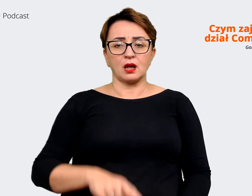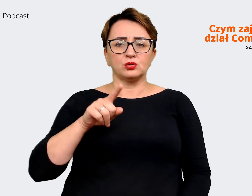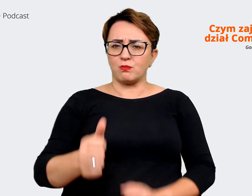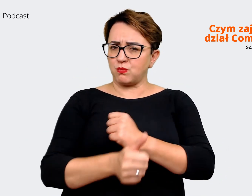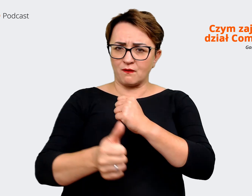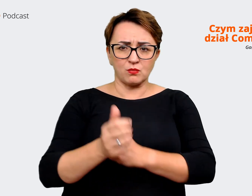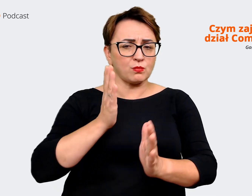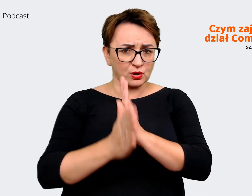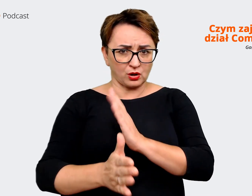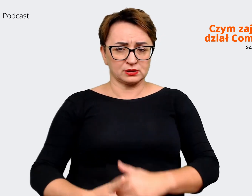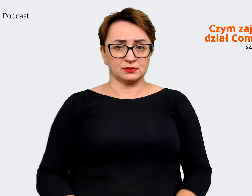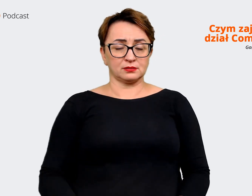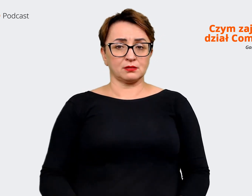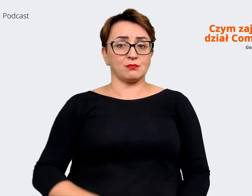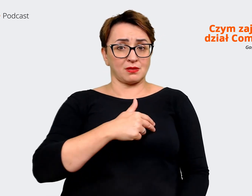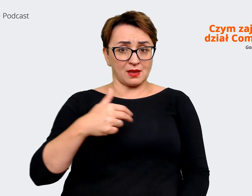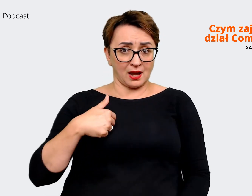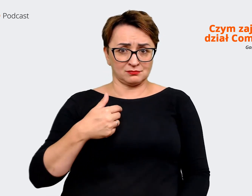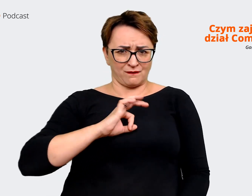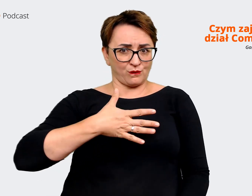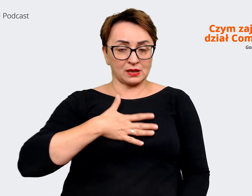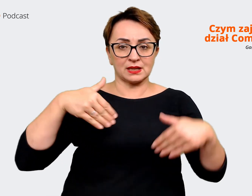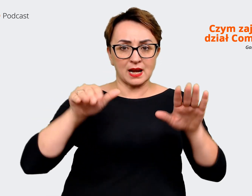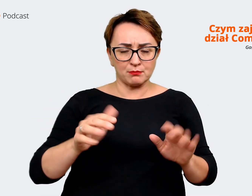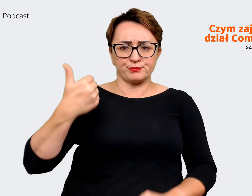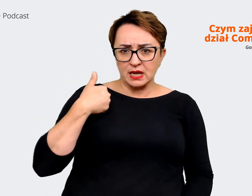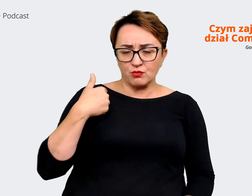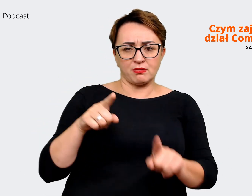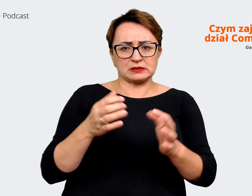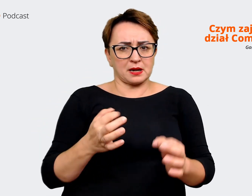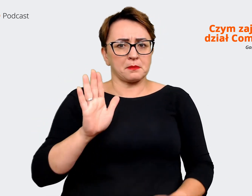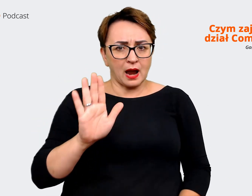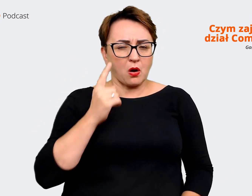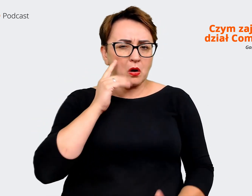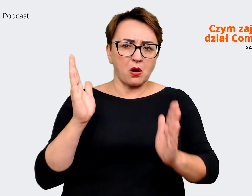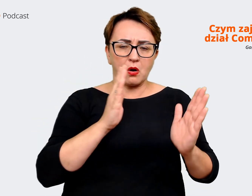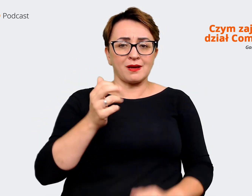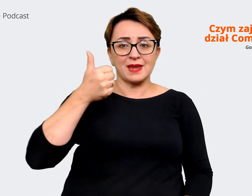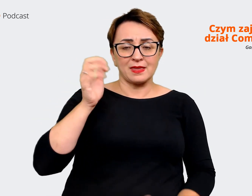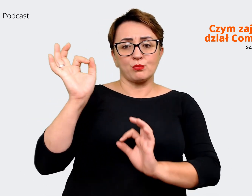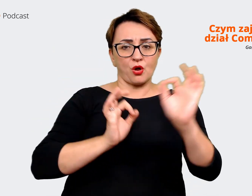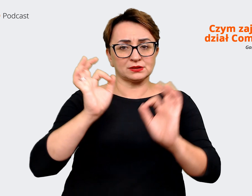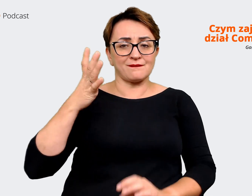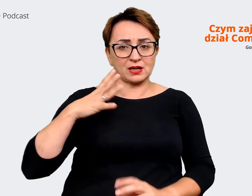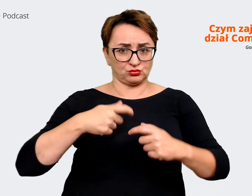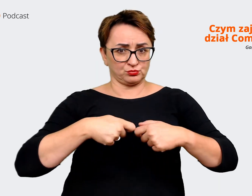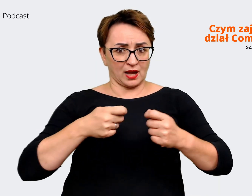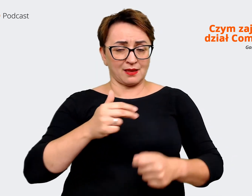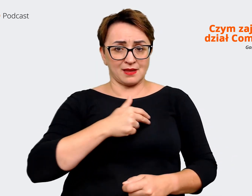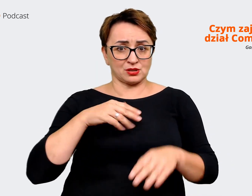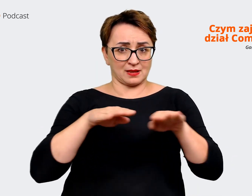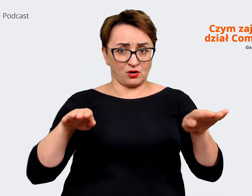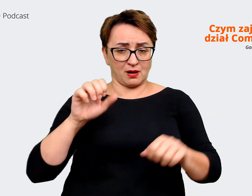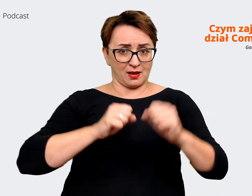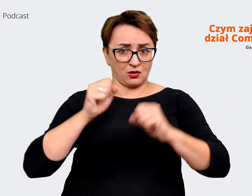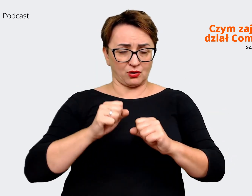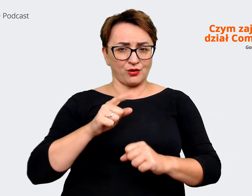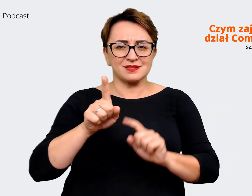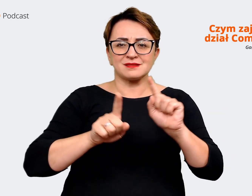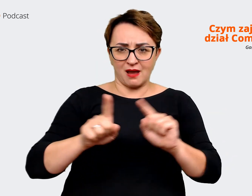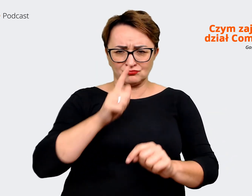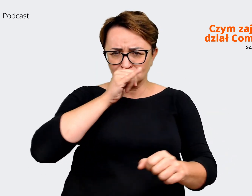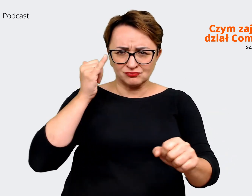grudniu 2022 roku wydał decyzję, z którą się nie zgadzamy, od której się odwołaliśmy do sądu. Nie zgadzamy się